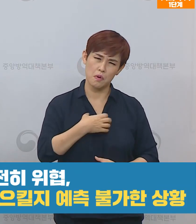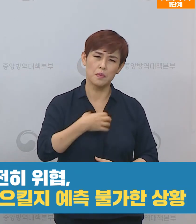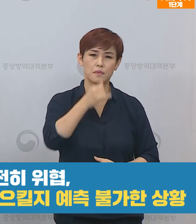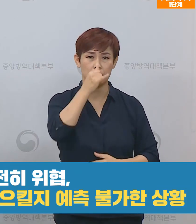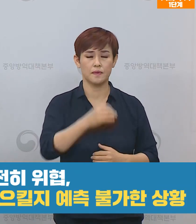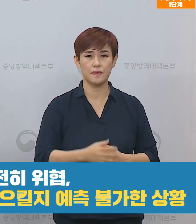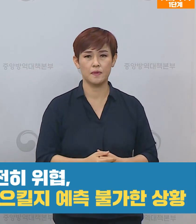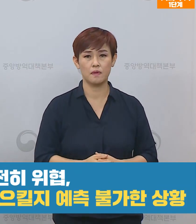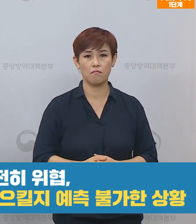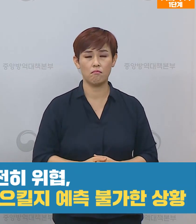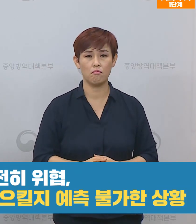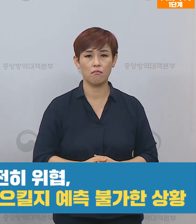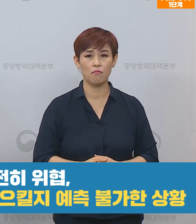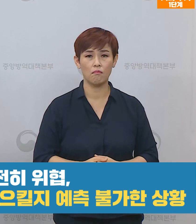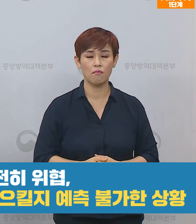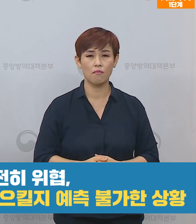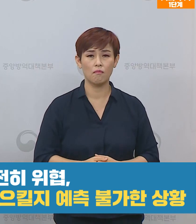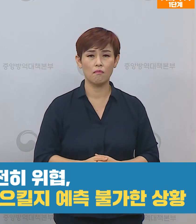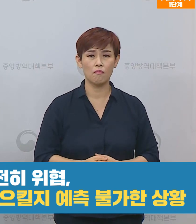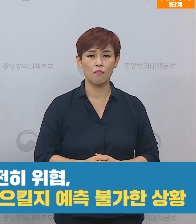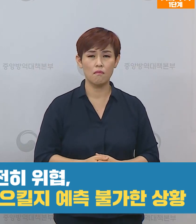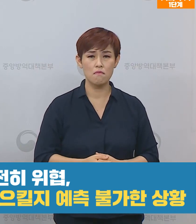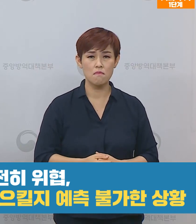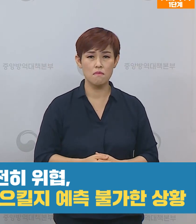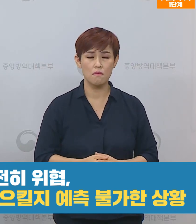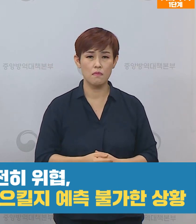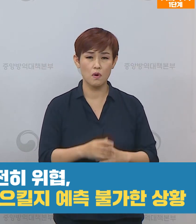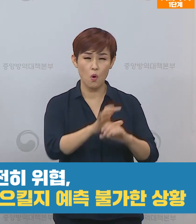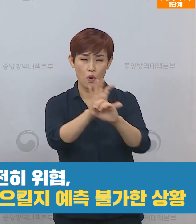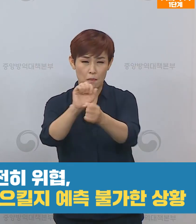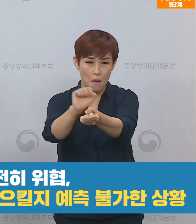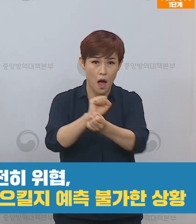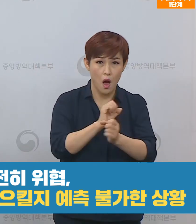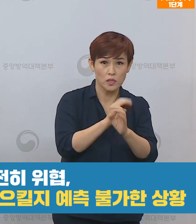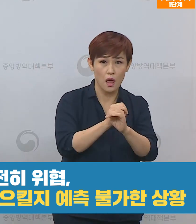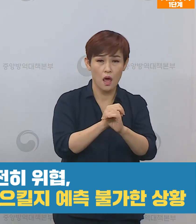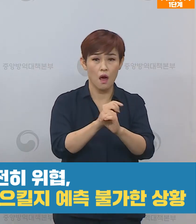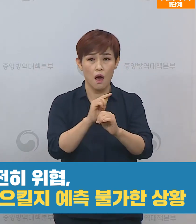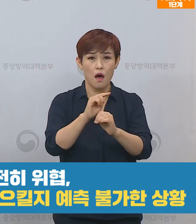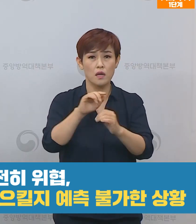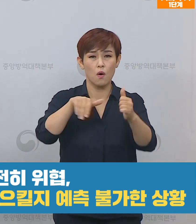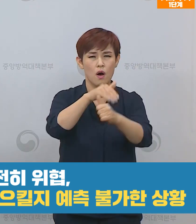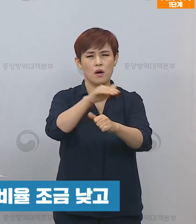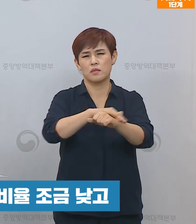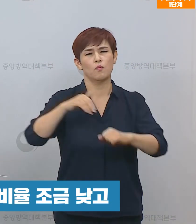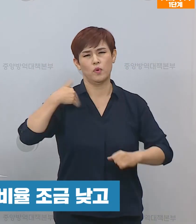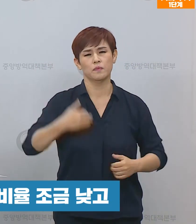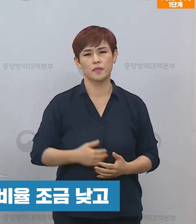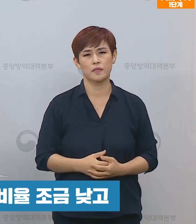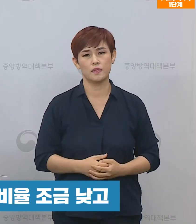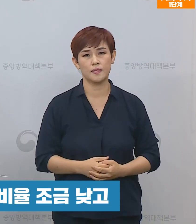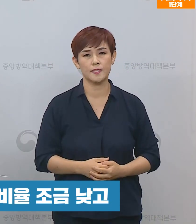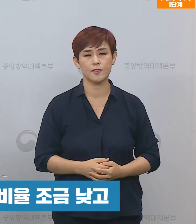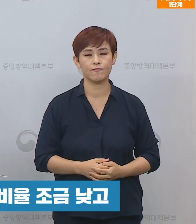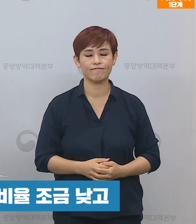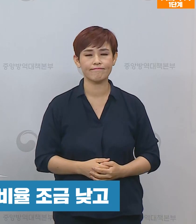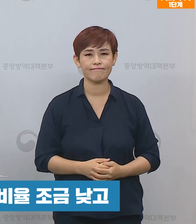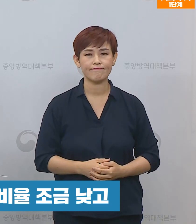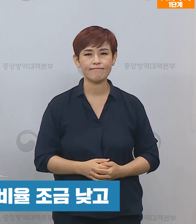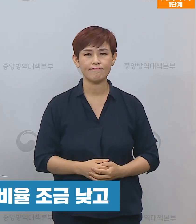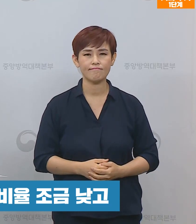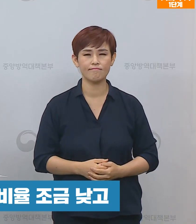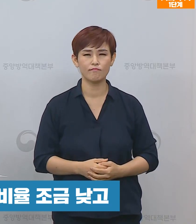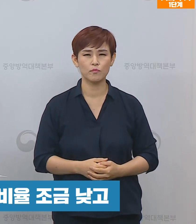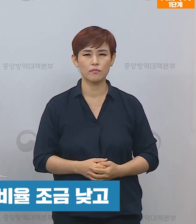있고 언제 어떤 방식으로 피해를 크게 일으킬지 예측 불가 상황입니다. 그나마 상대적으로